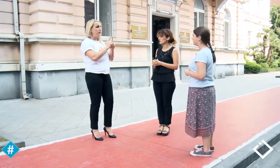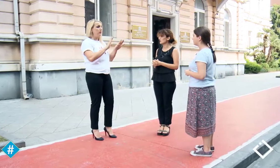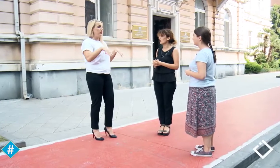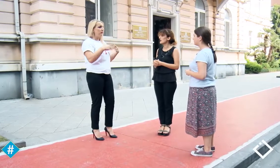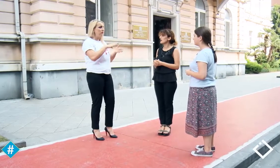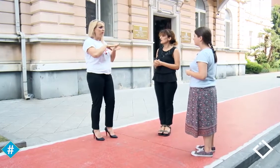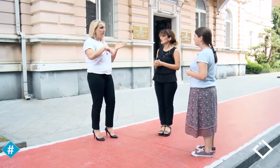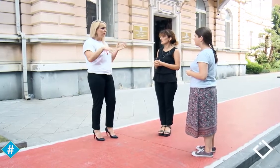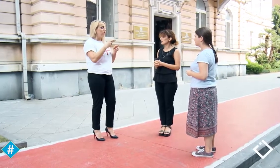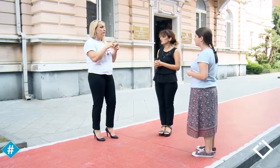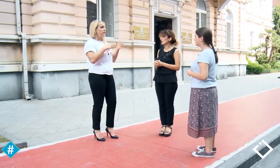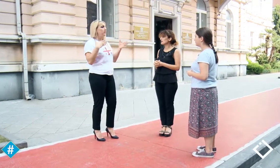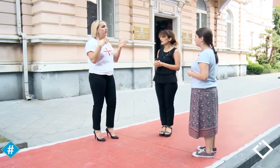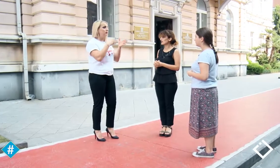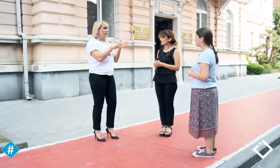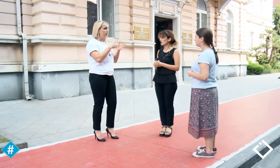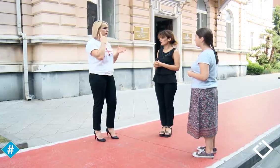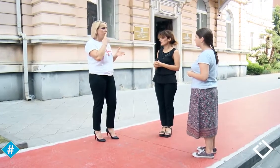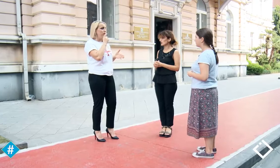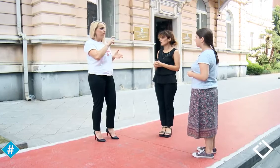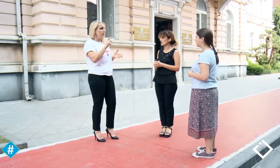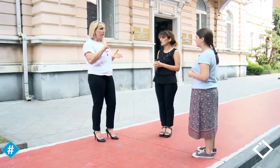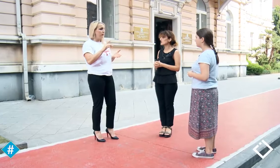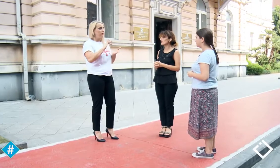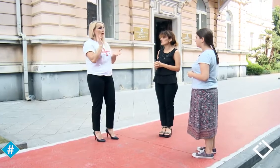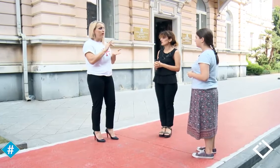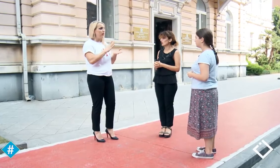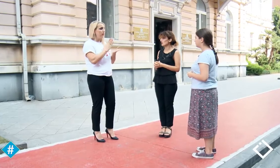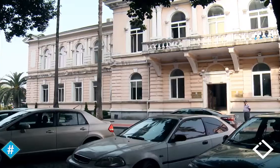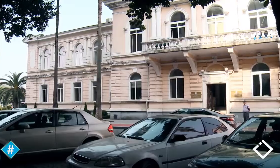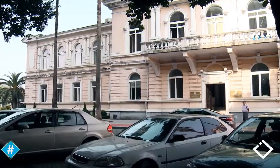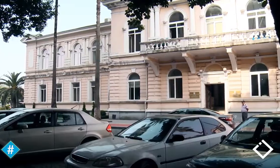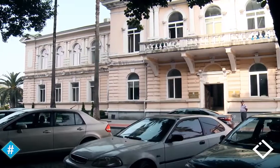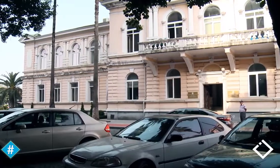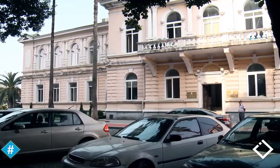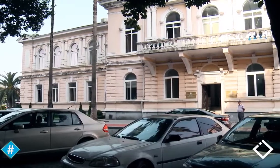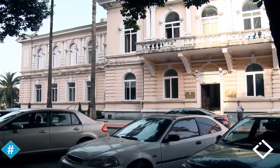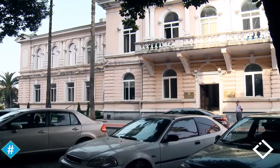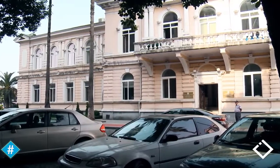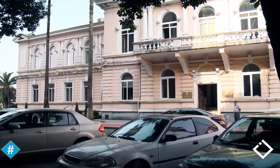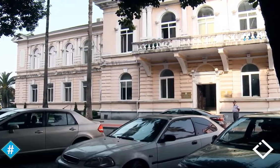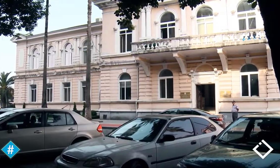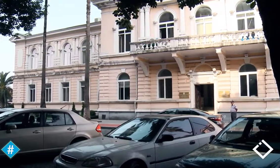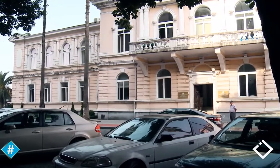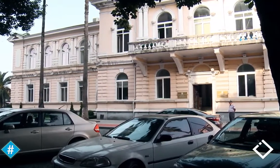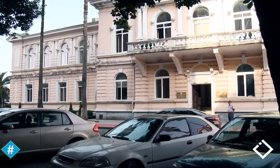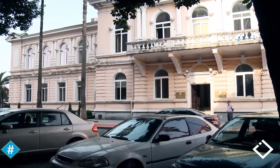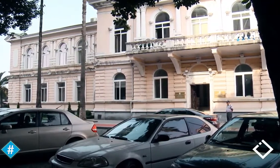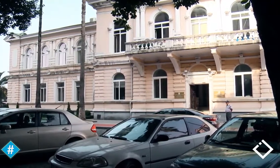საკრებულო, თუ ნებისმიერი სამთავრობო დაწესებულება, აუცილებლად უნდა იყოს თარჯიმანი. მე მინდა რომ თავისუფალი ვიყო